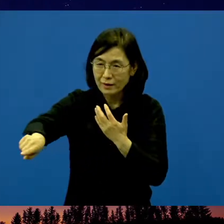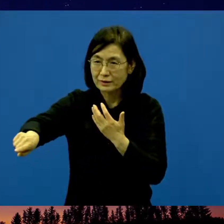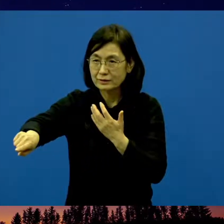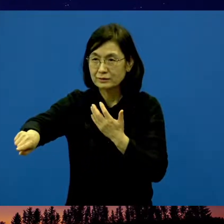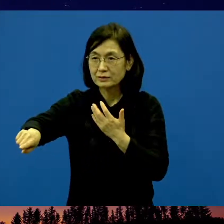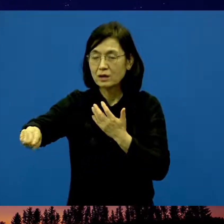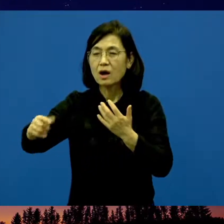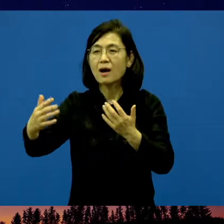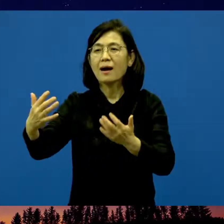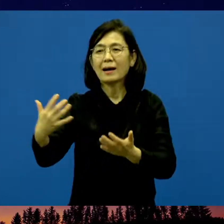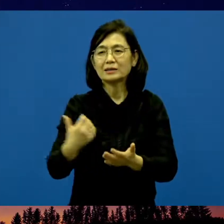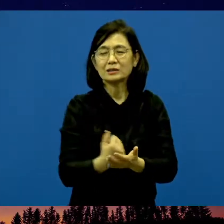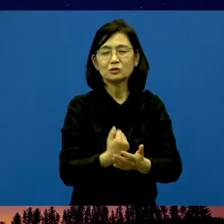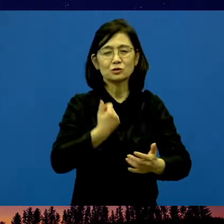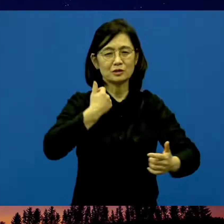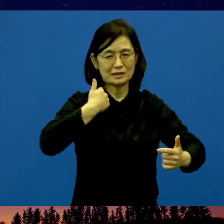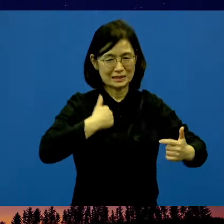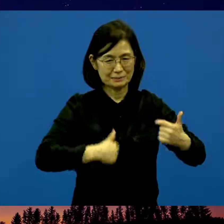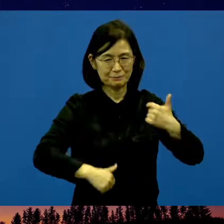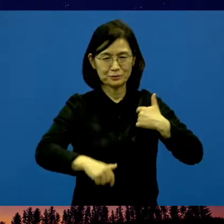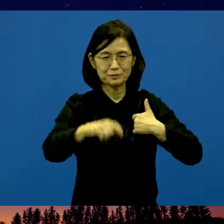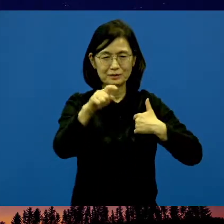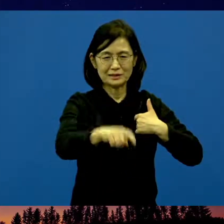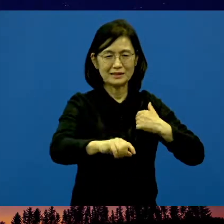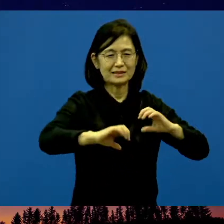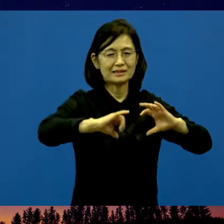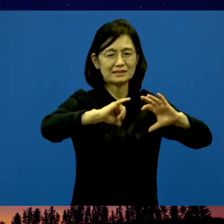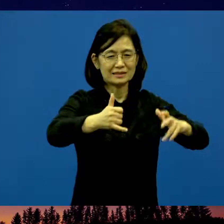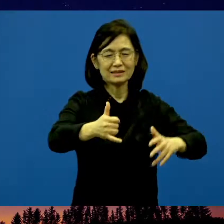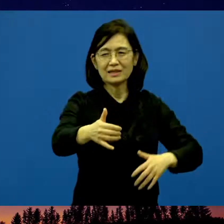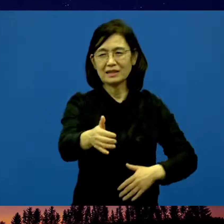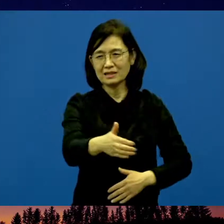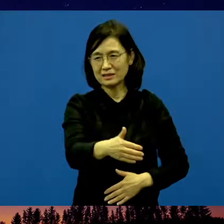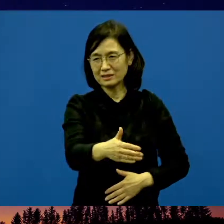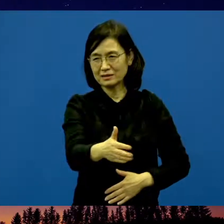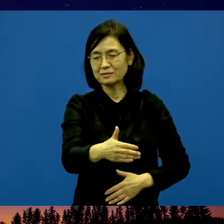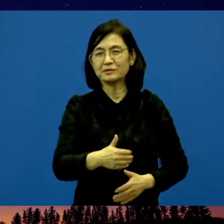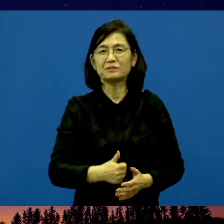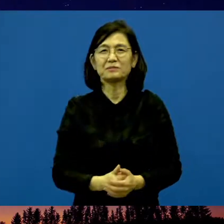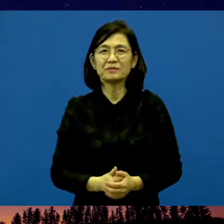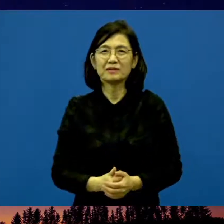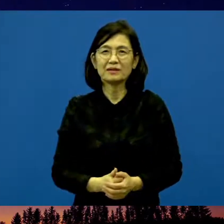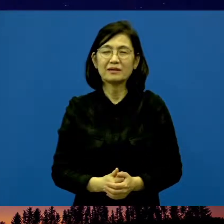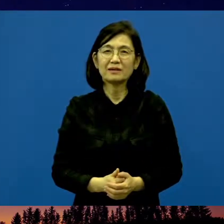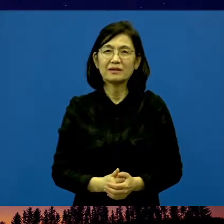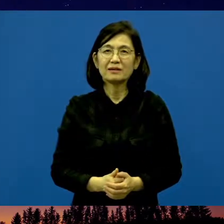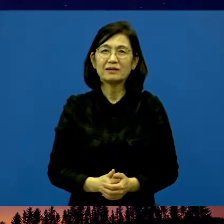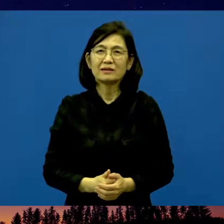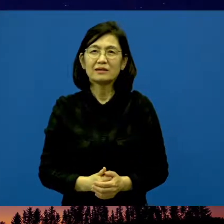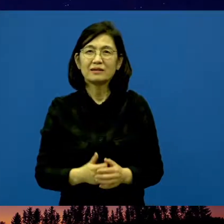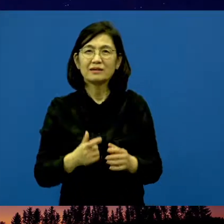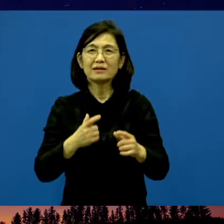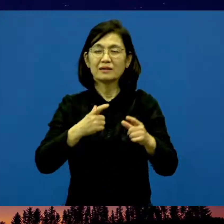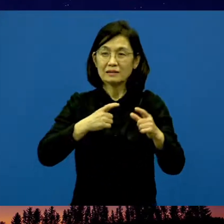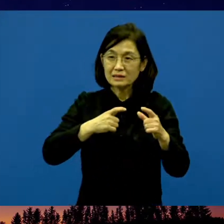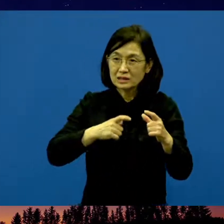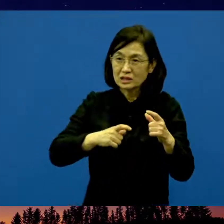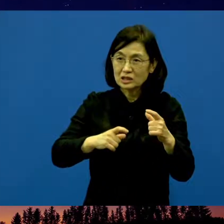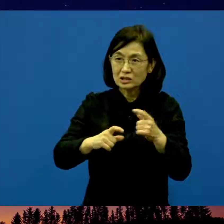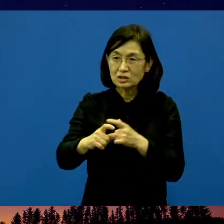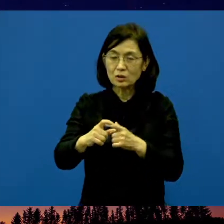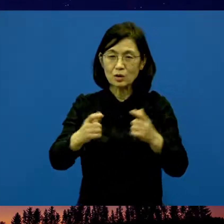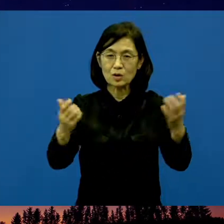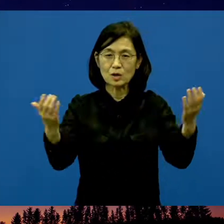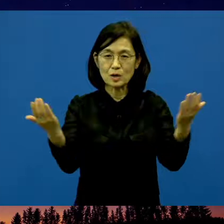세상에 없습니다. 여러분 사역이나 삶이나 모두가 갈수록 더 활력이 넘치고 갈수록 하는 일들이